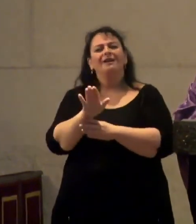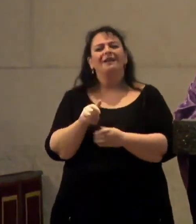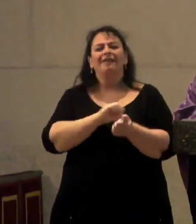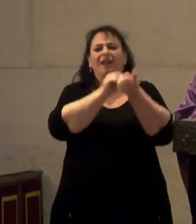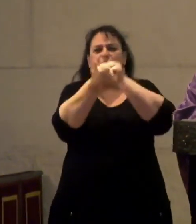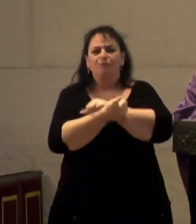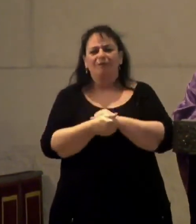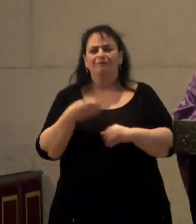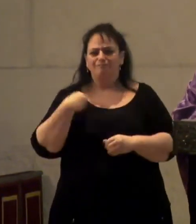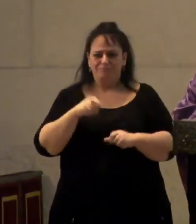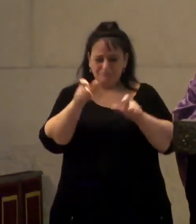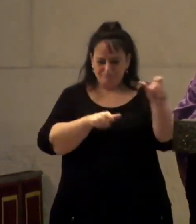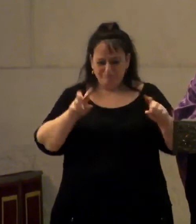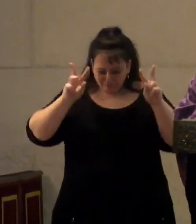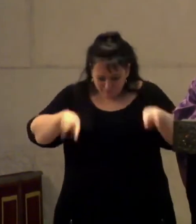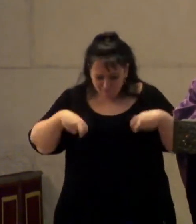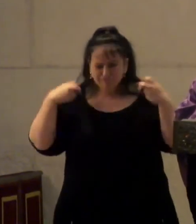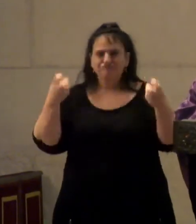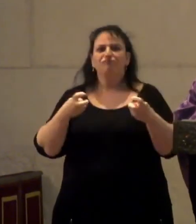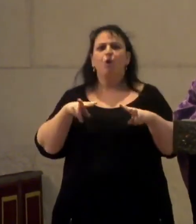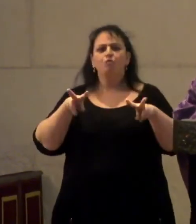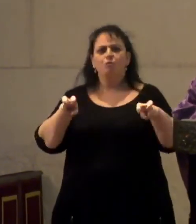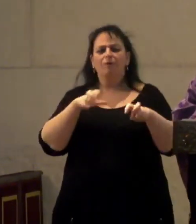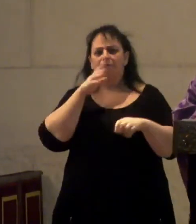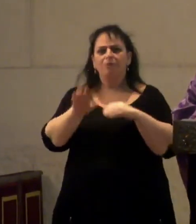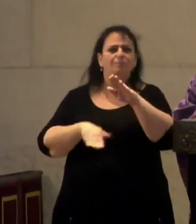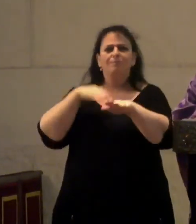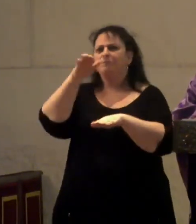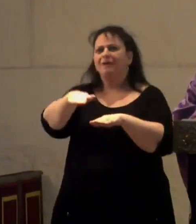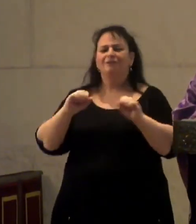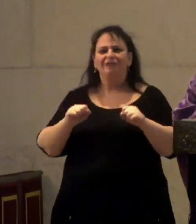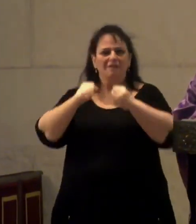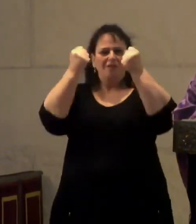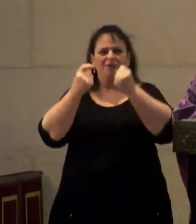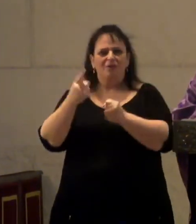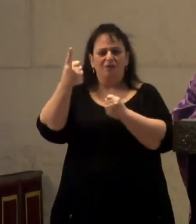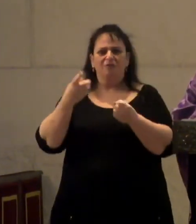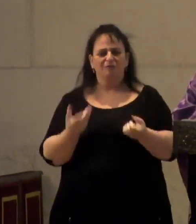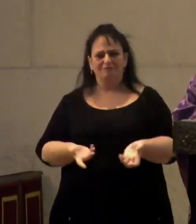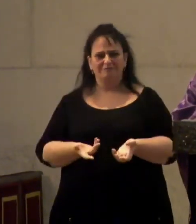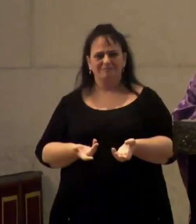así nuevas por el paso salvador de Dios por sus vidas.